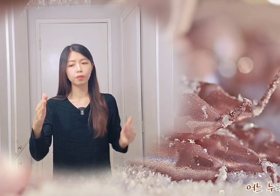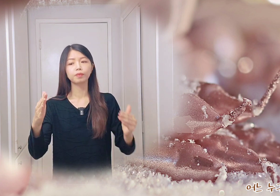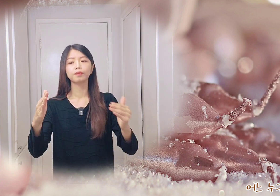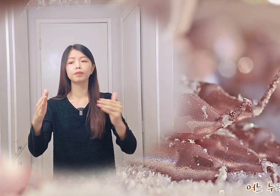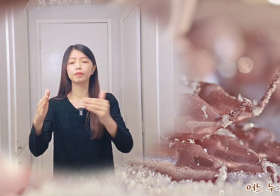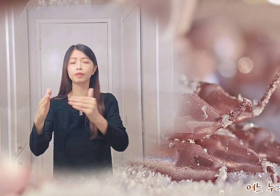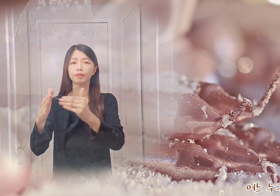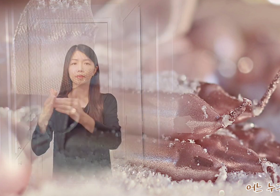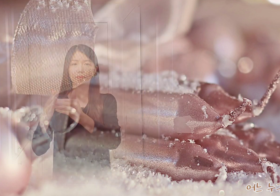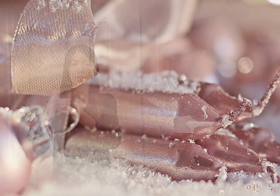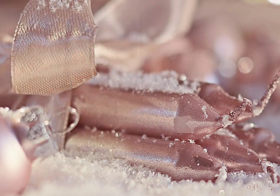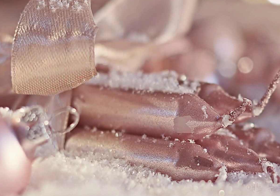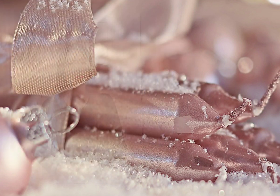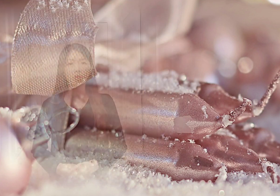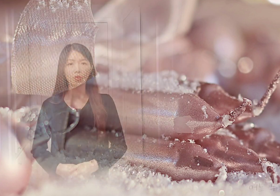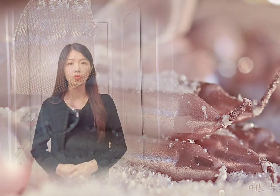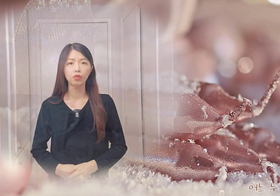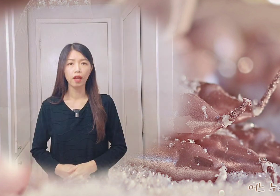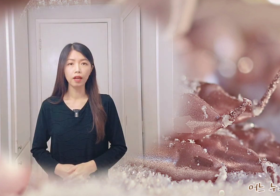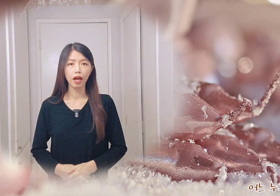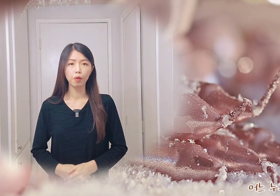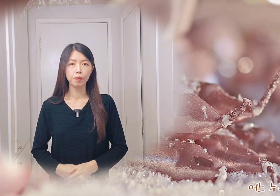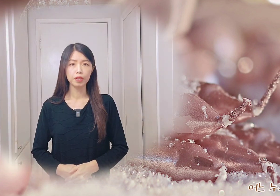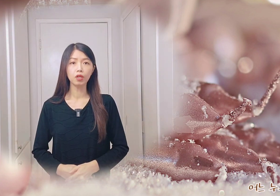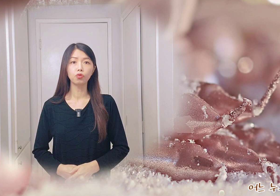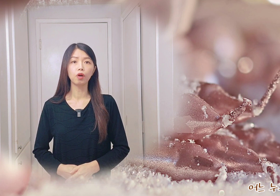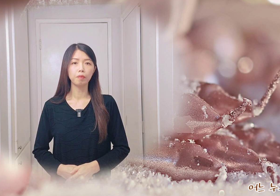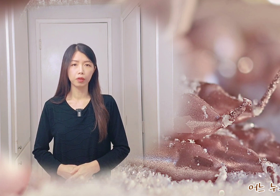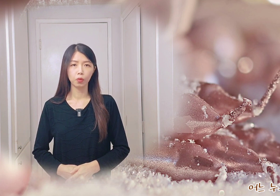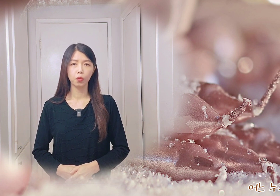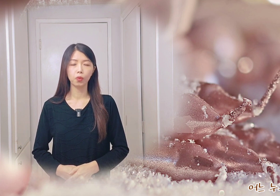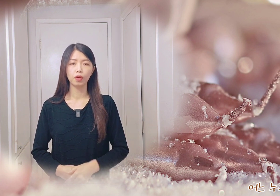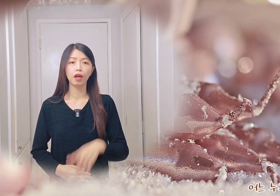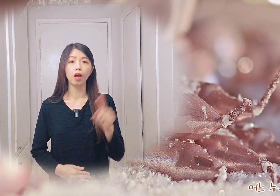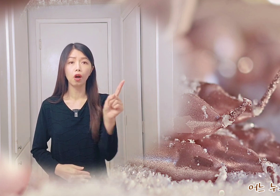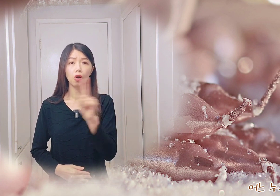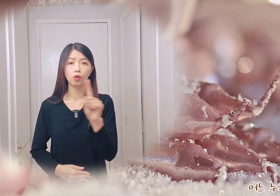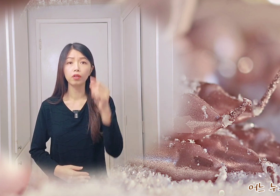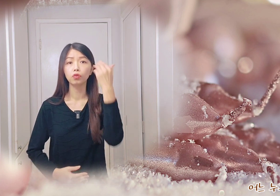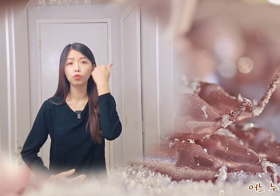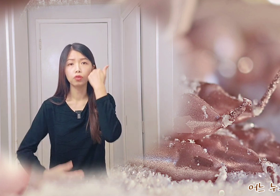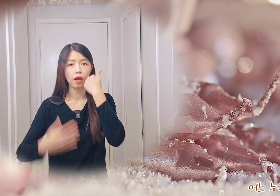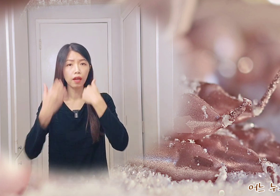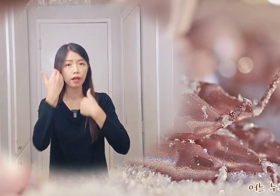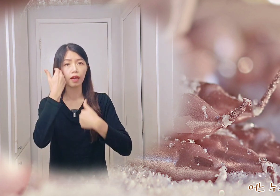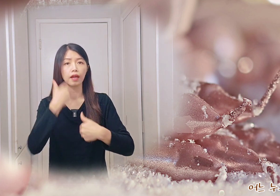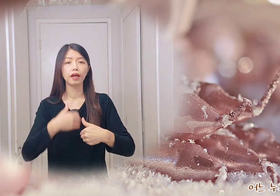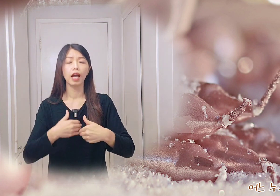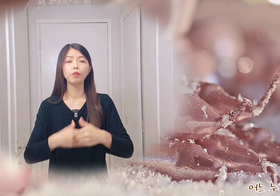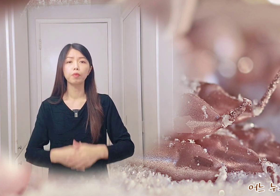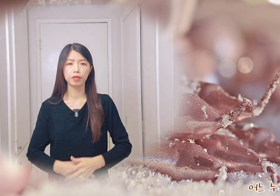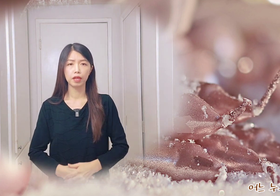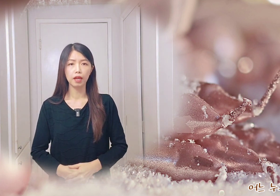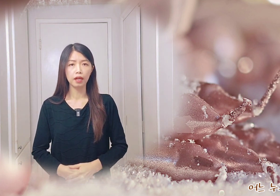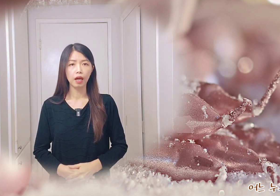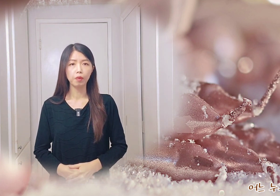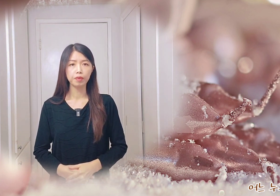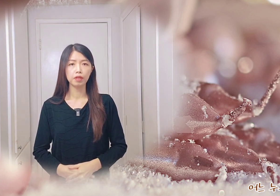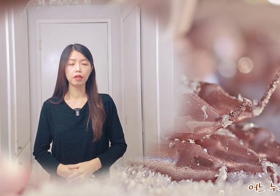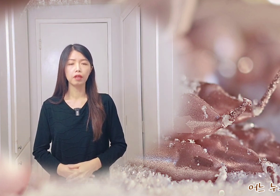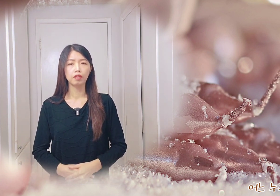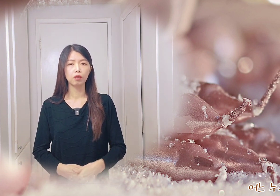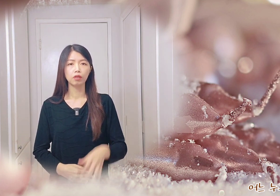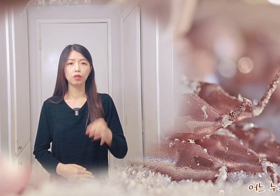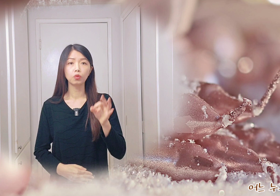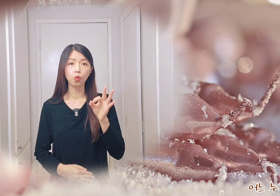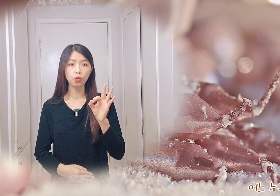알도록. 어느 누구나 값없이 구원받도록. 어느 누구나 값없이.